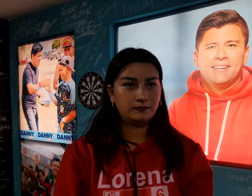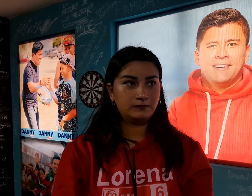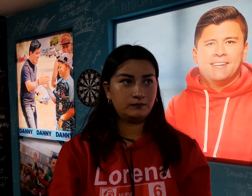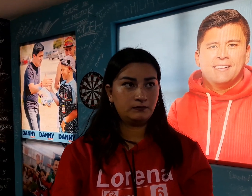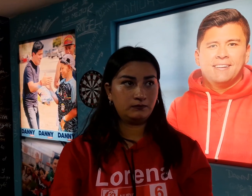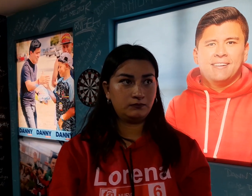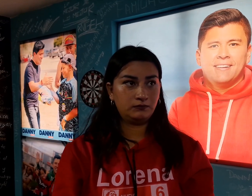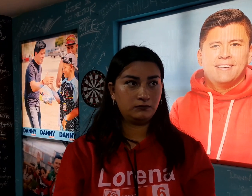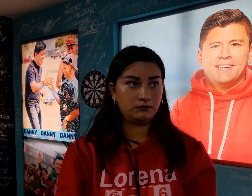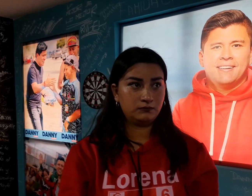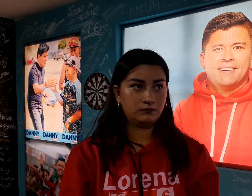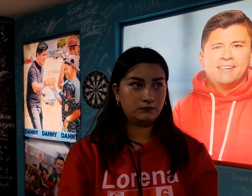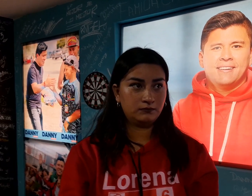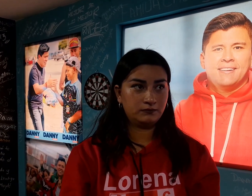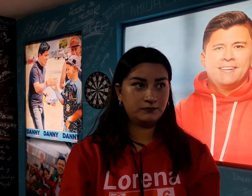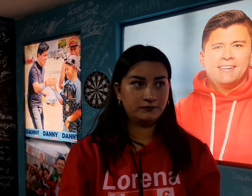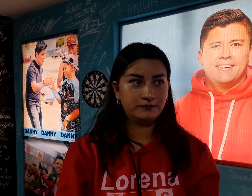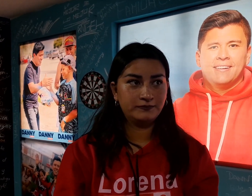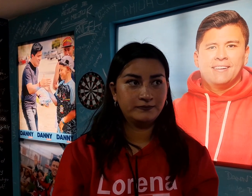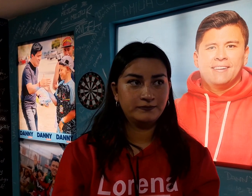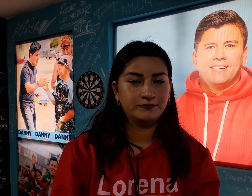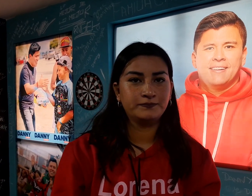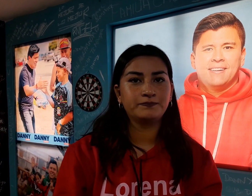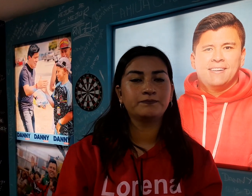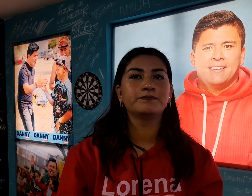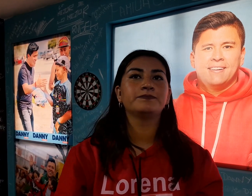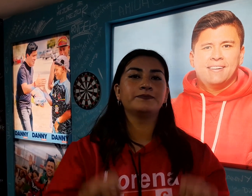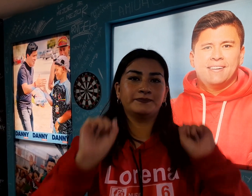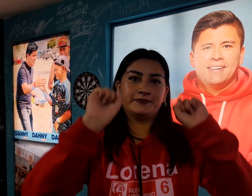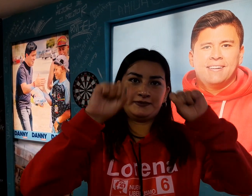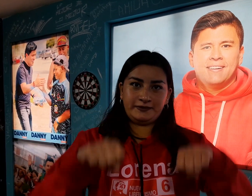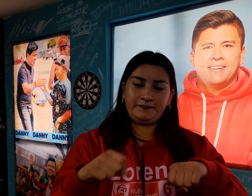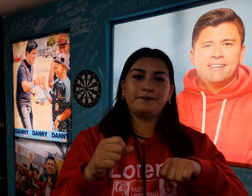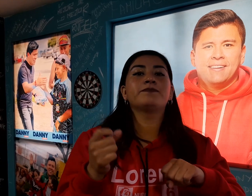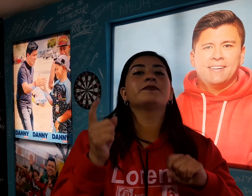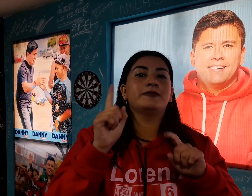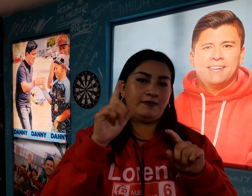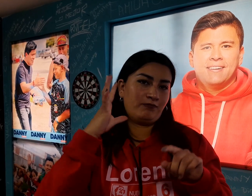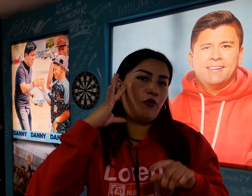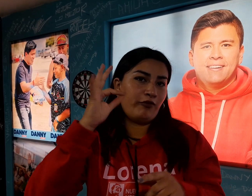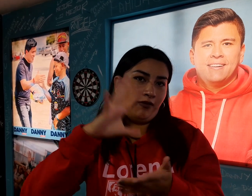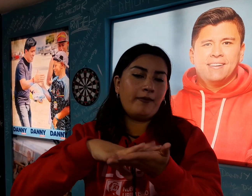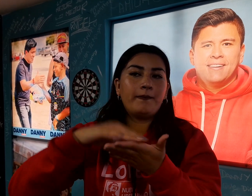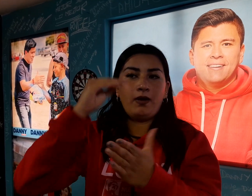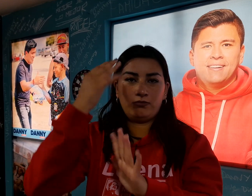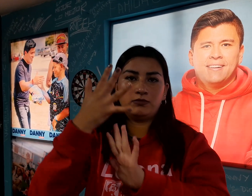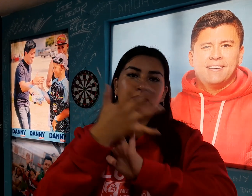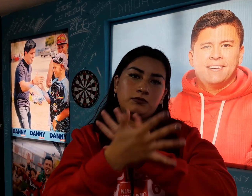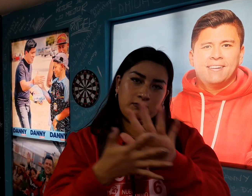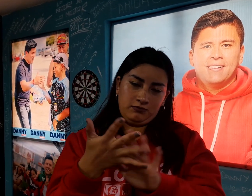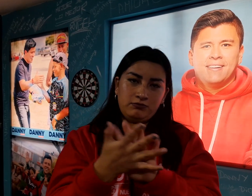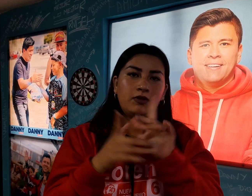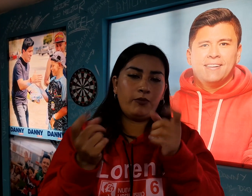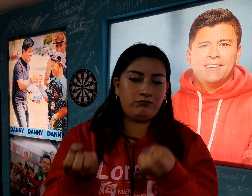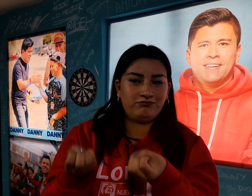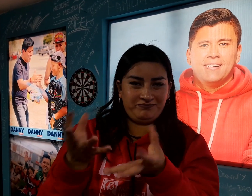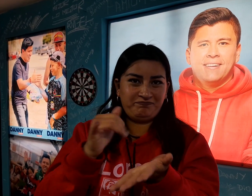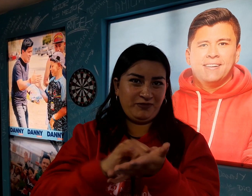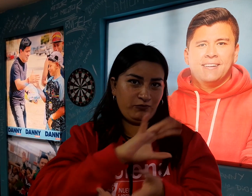aprender, Lorena? Es muy importante que las personas que